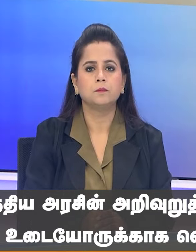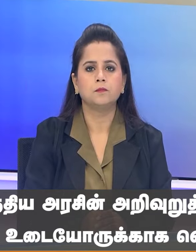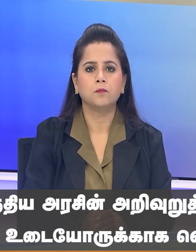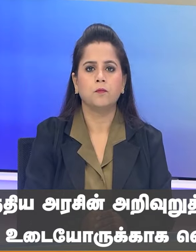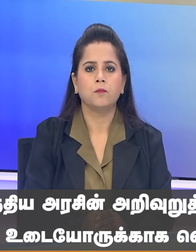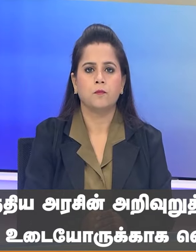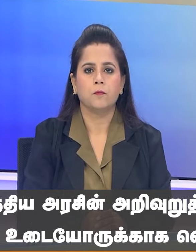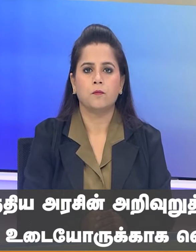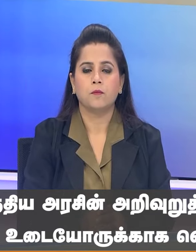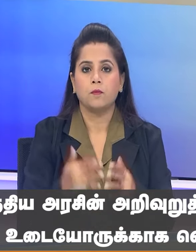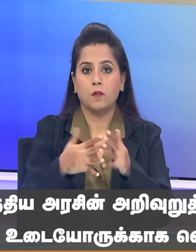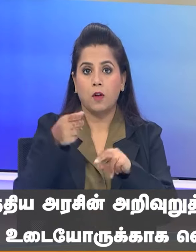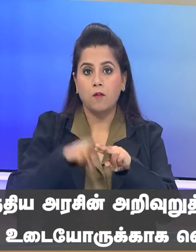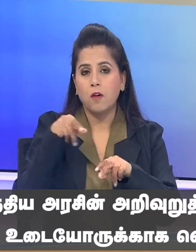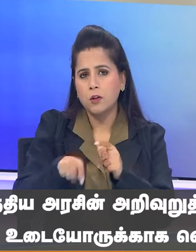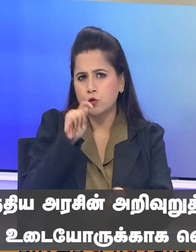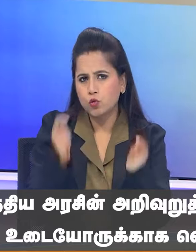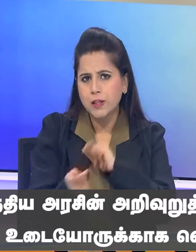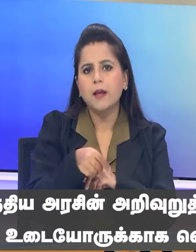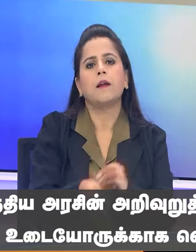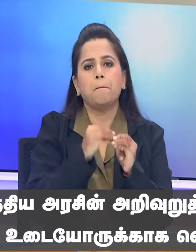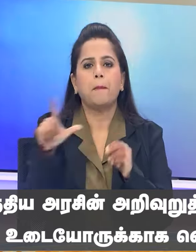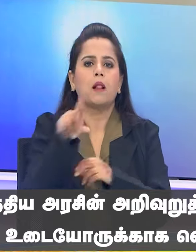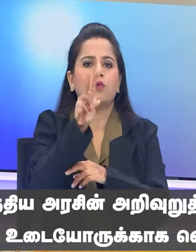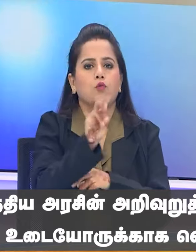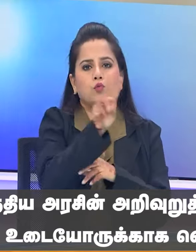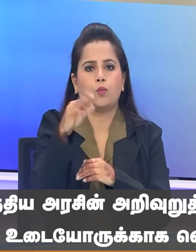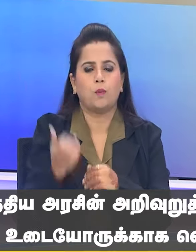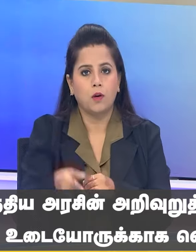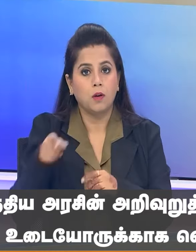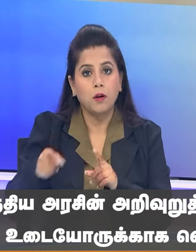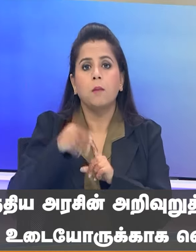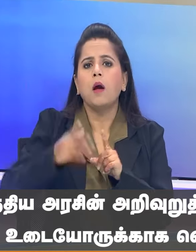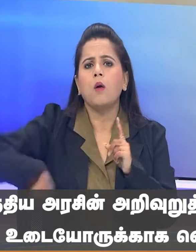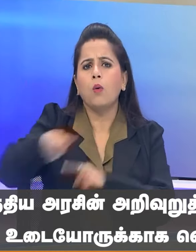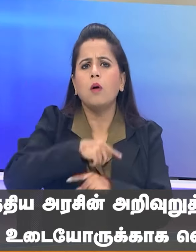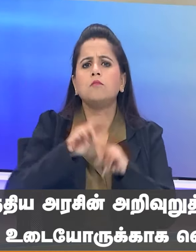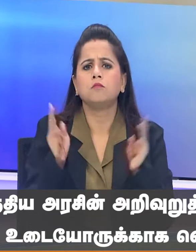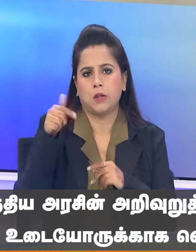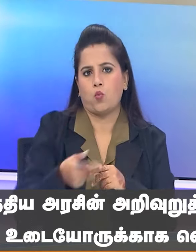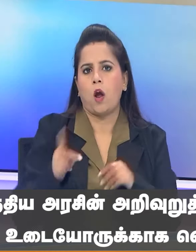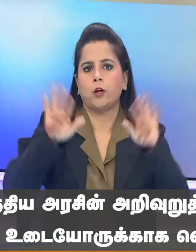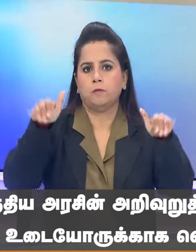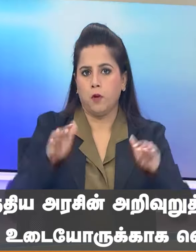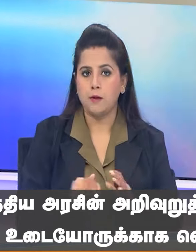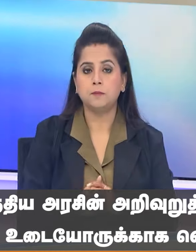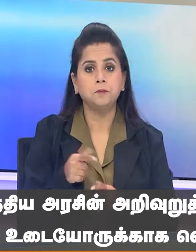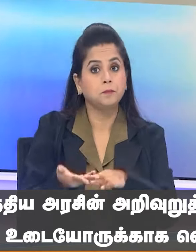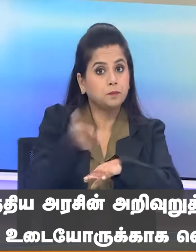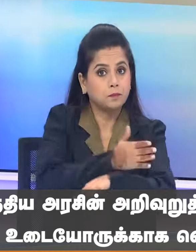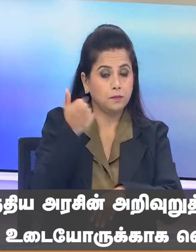है वक्फ संशोधन विधेयक 2024 पर बनी संयुक्त संसदीय समिति की आज फिर बैठक बुलाई गई है इससे